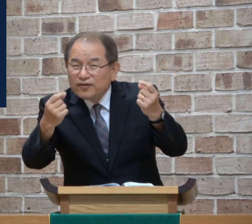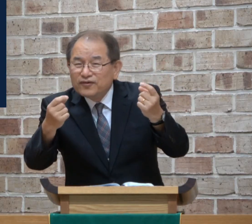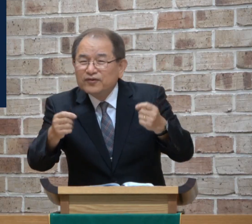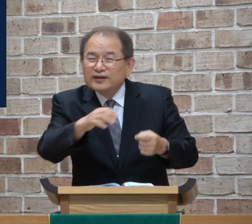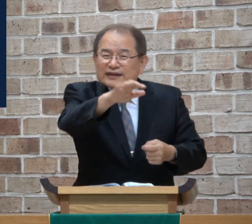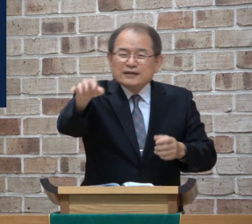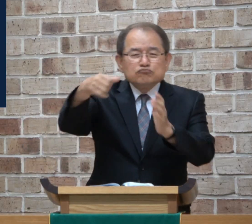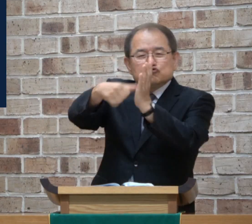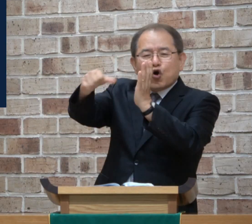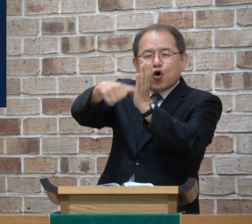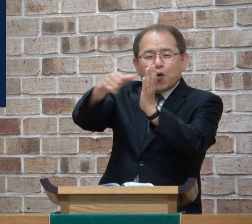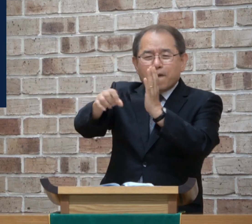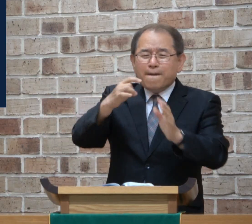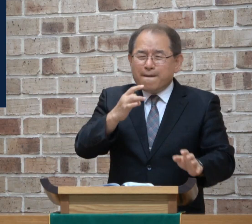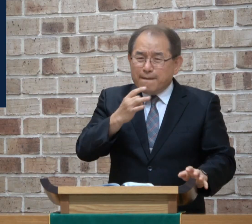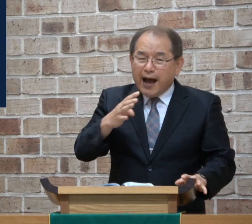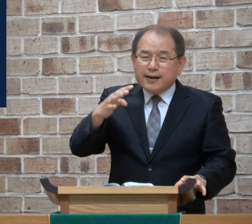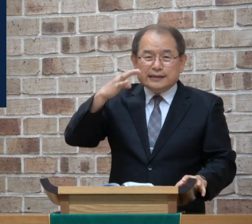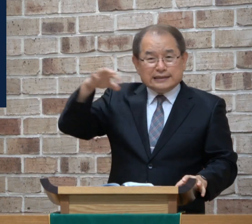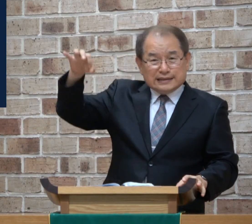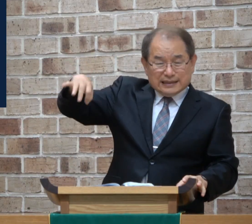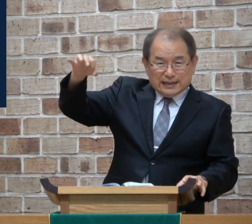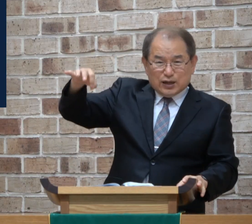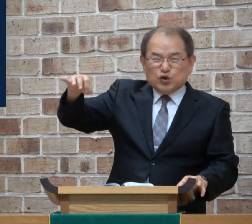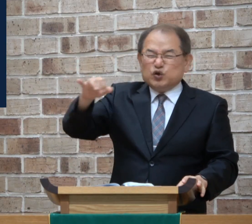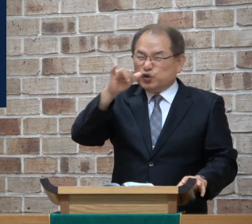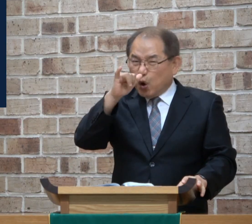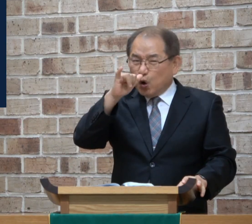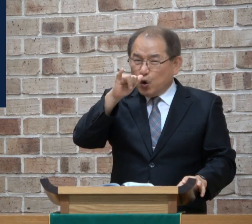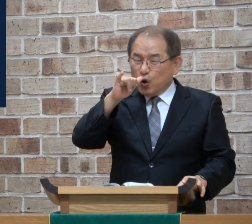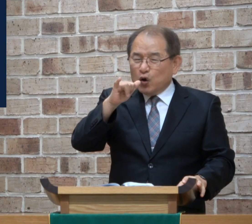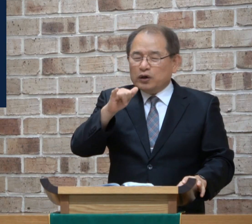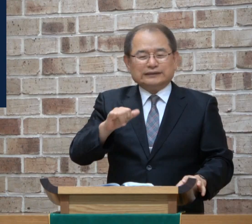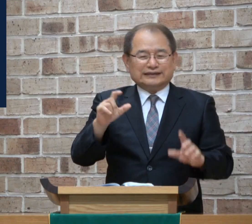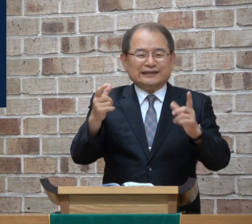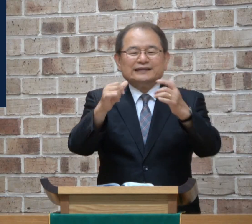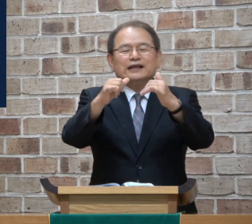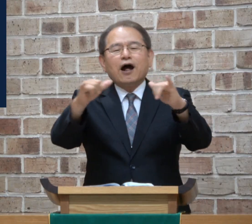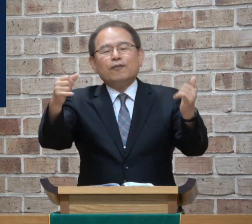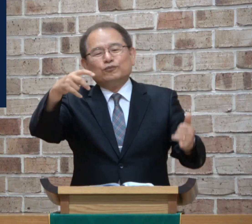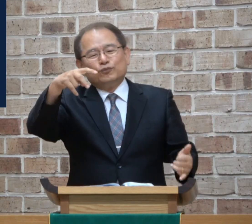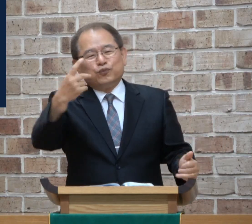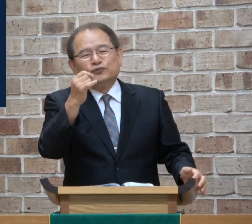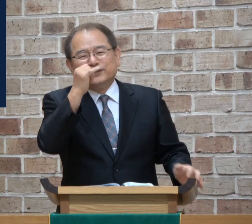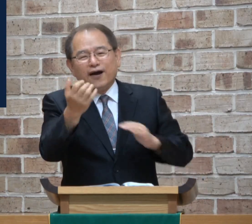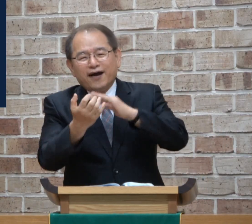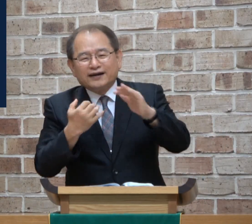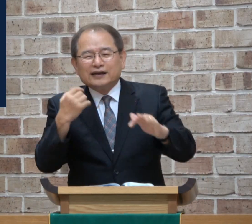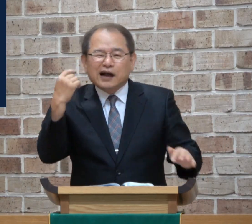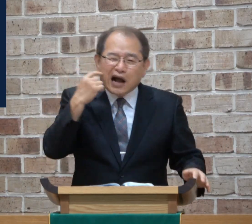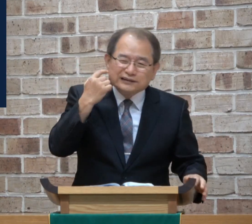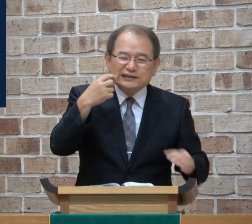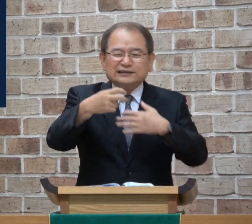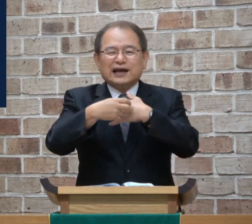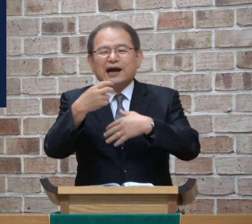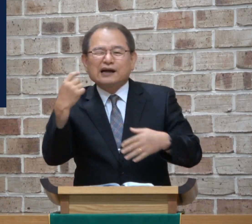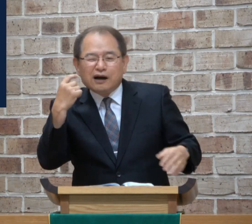이처럼 물건만 그런 것이 아닙니다. 물건에도 진품과 가짜가 있듯이 사람도 마찬가지입니다.